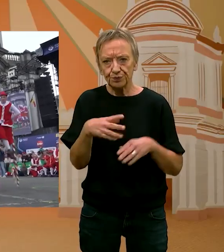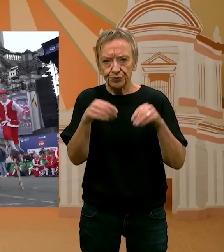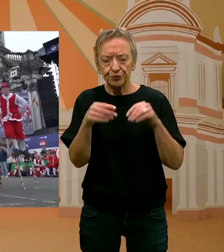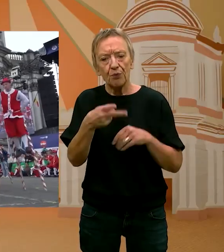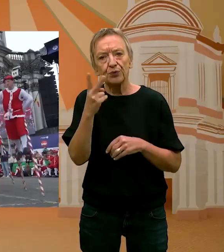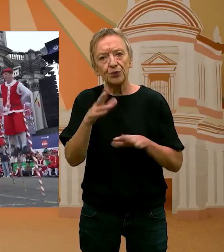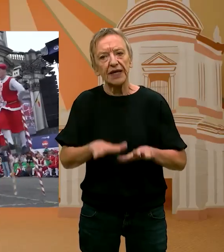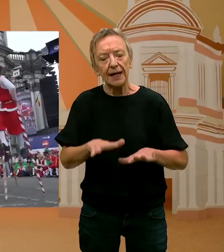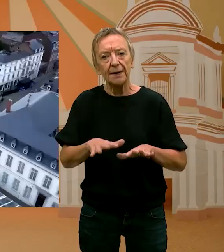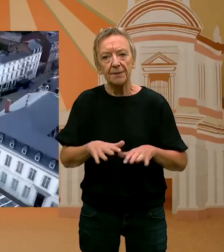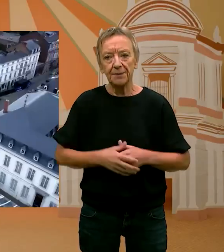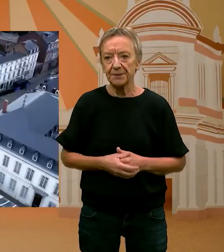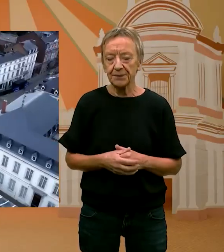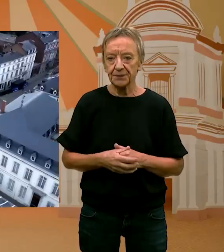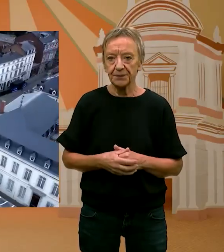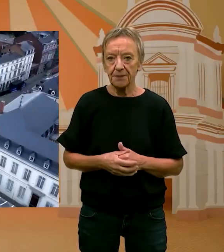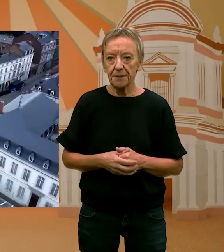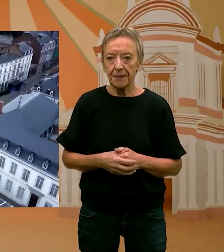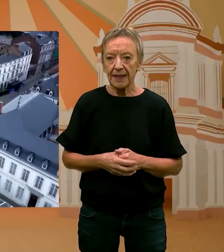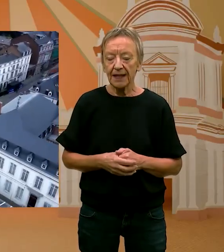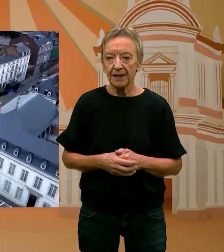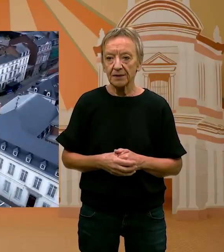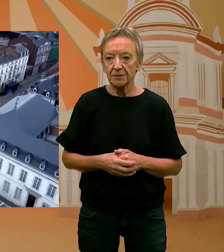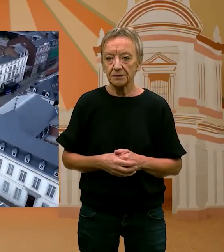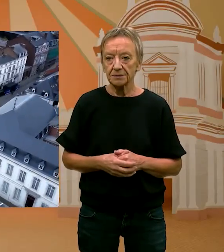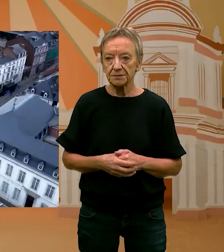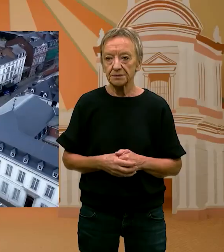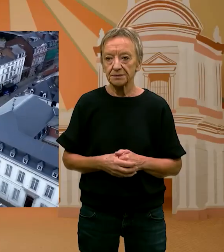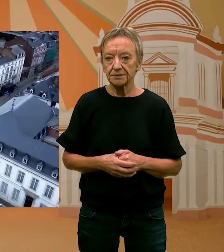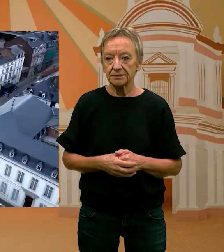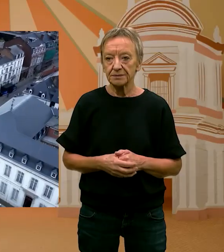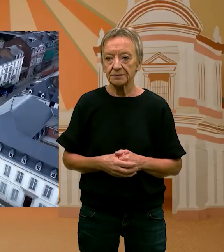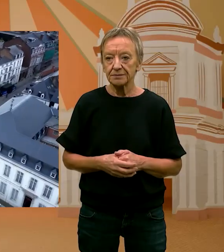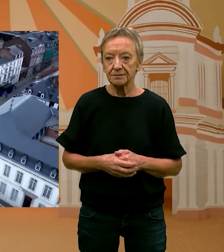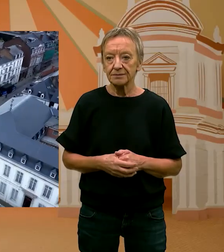bien distinguer les mélans des Avresses. C'est vraiment deux blocs. Et ça tourne encore. Et toujours.